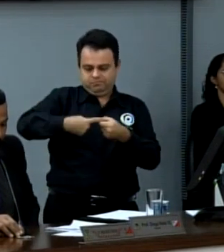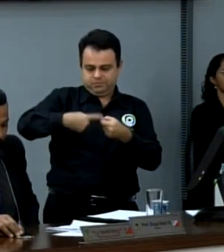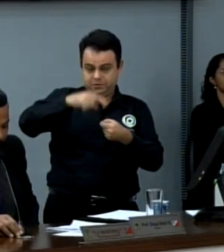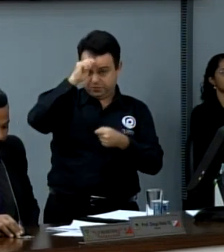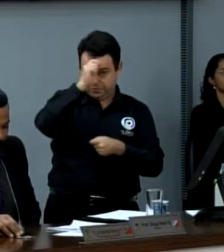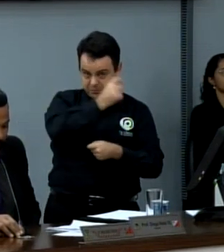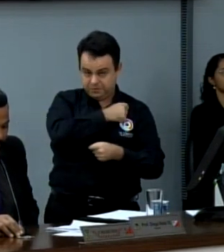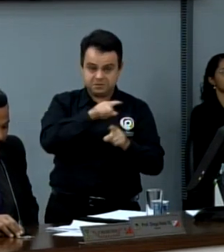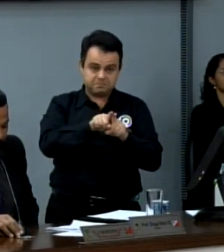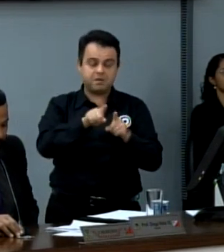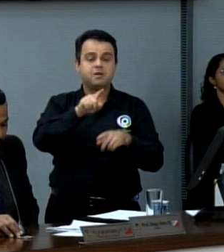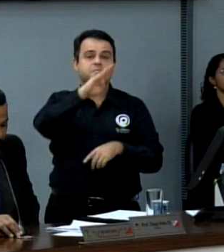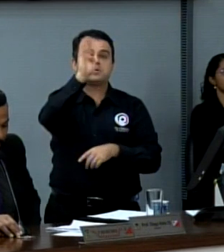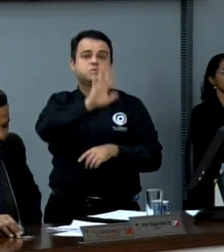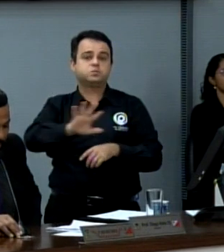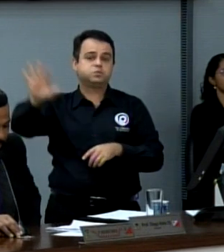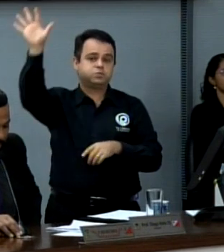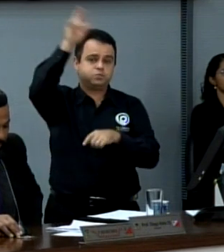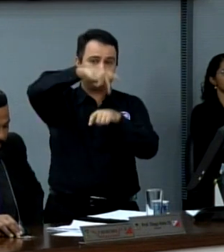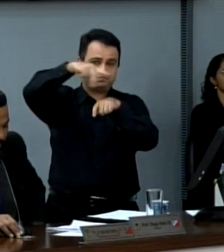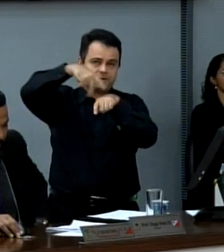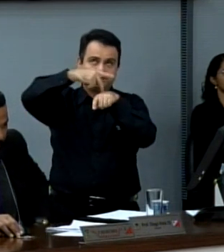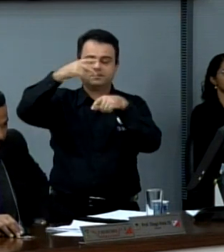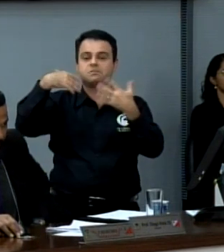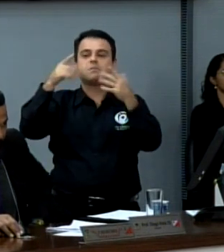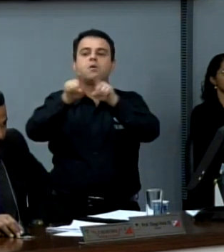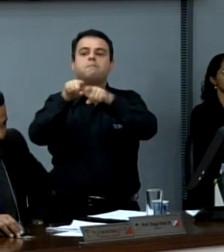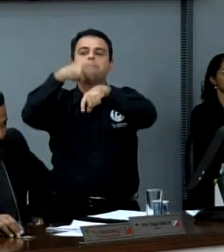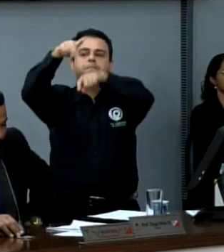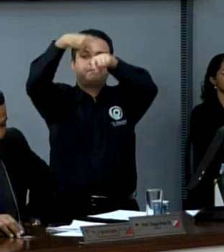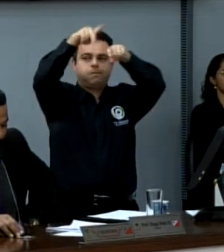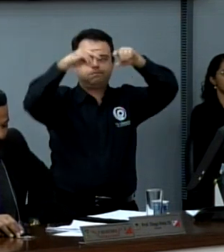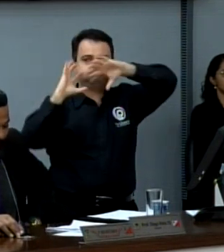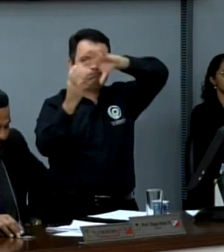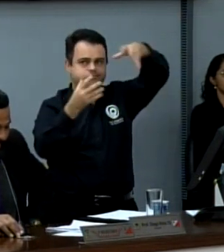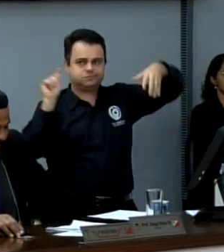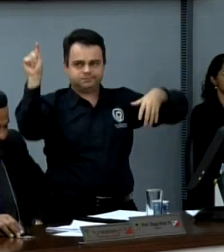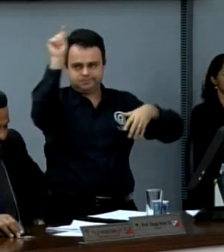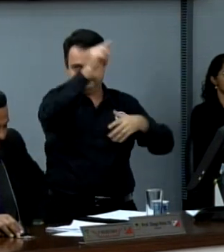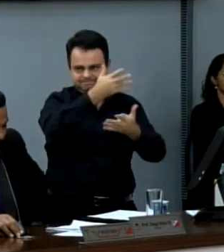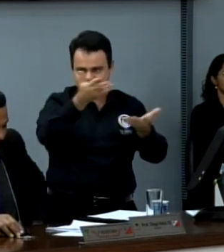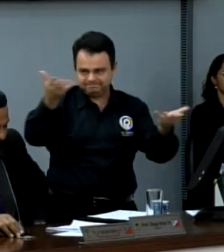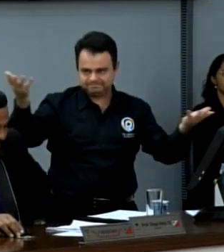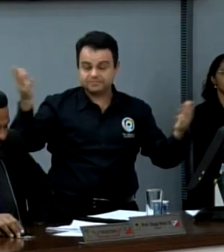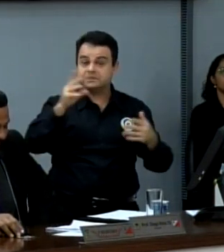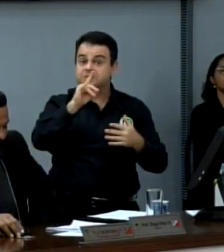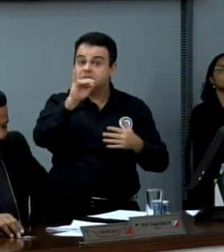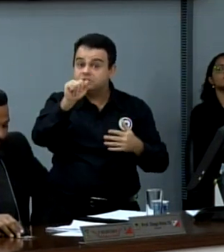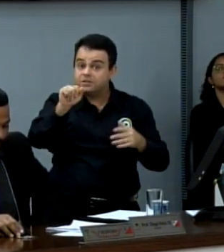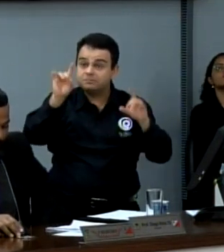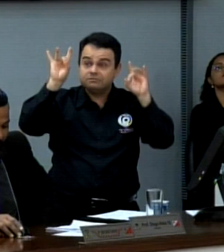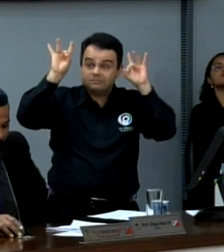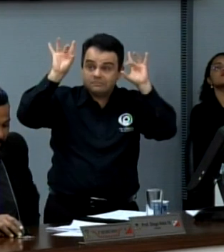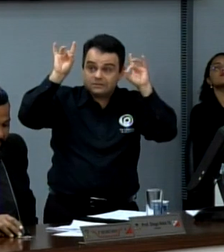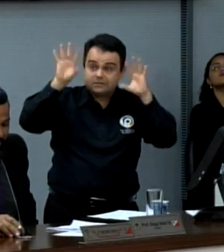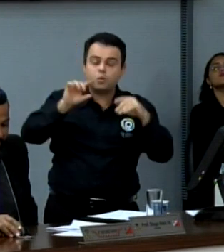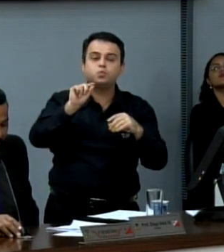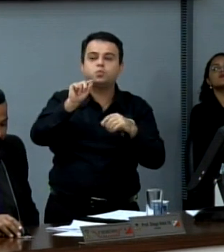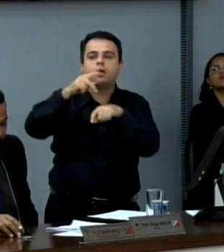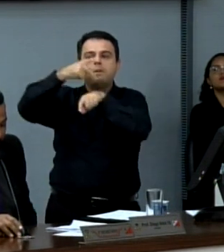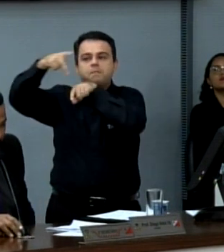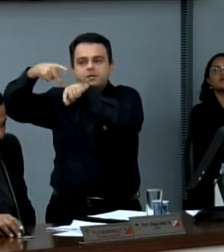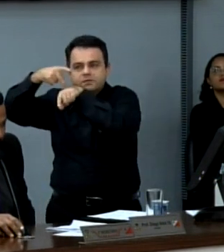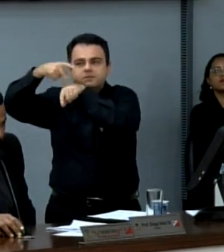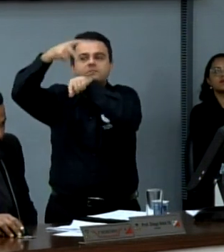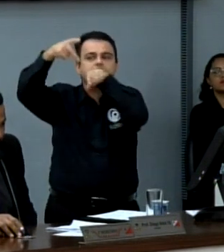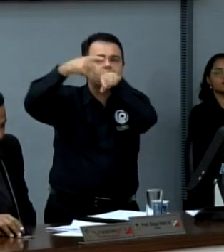também quanto todo país também todo mundo porém a data né Dia das Mães em cada região cada país